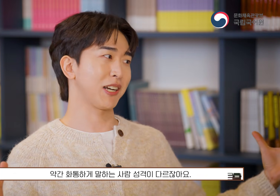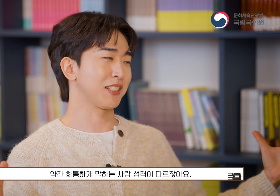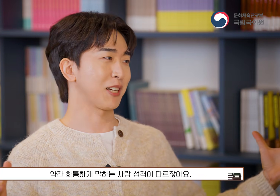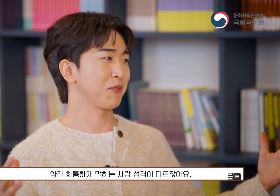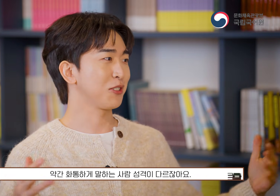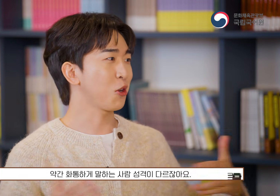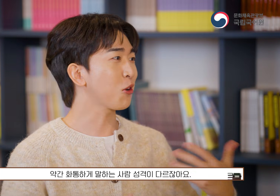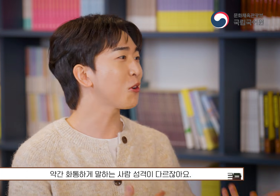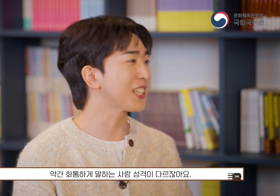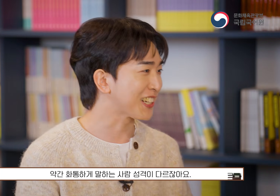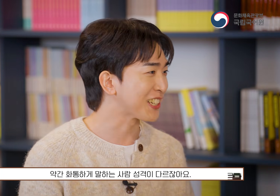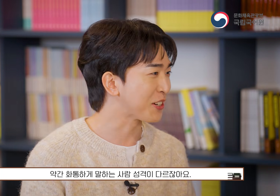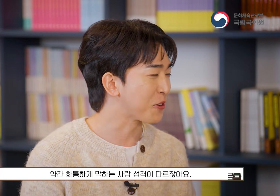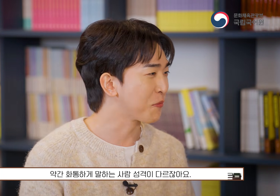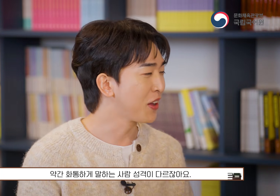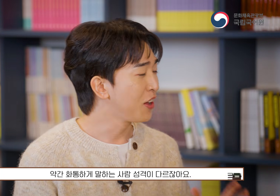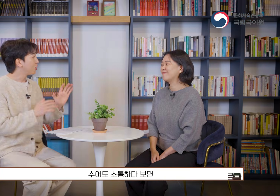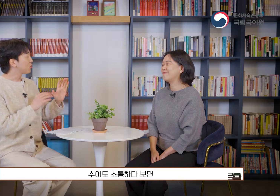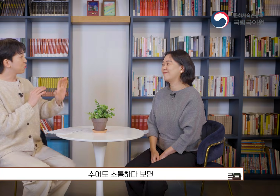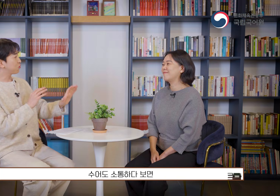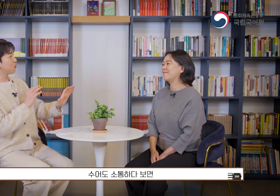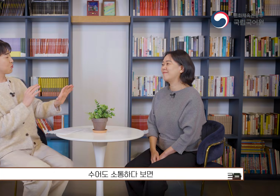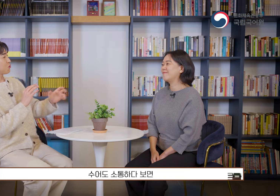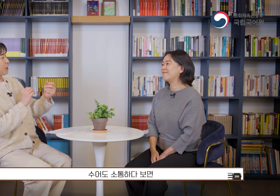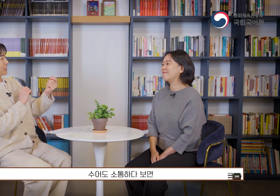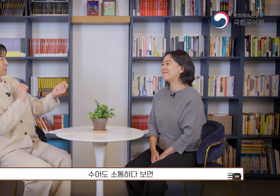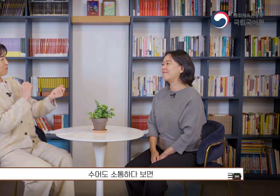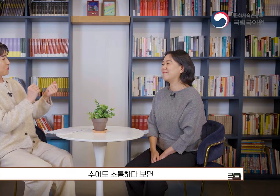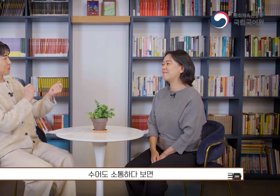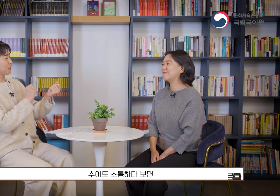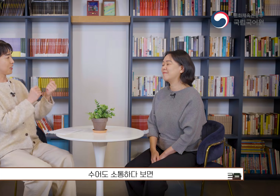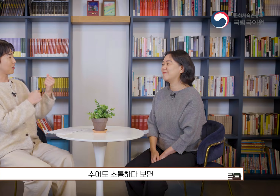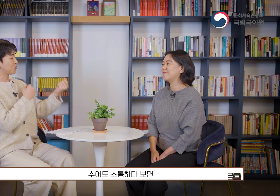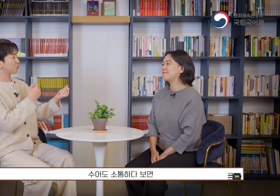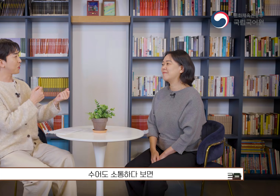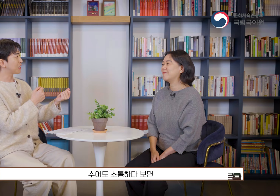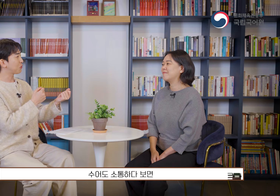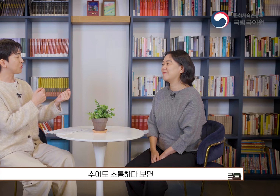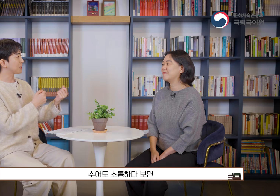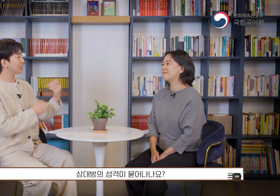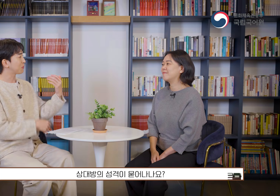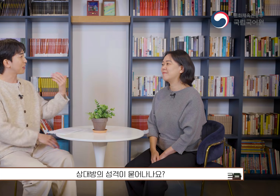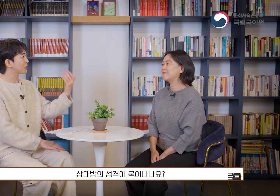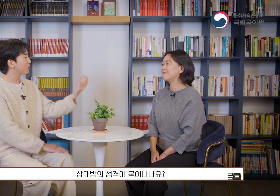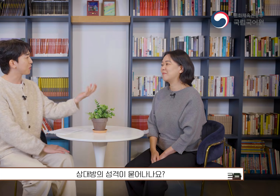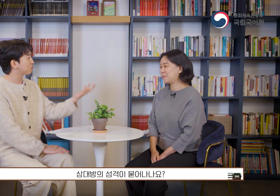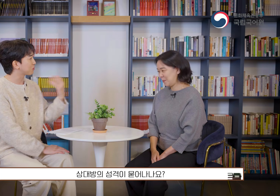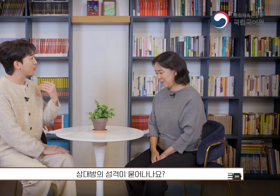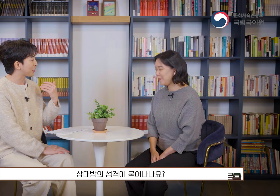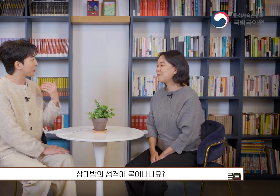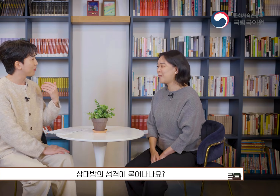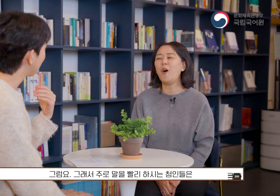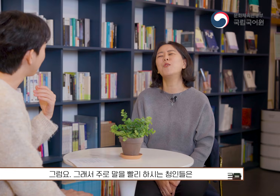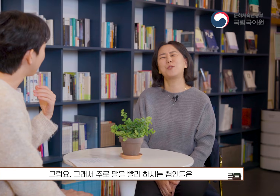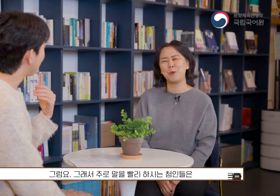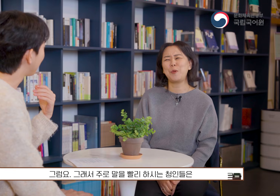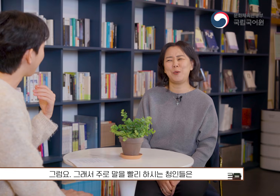사람, 성격이 다르잖아요. 수어도 하시는 분들이 이렇게 소통하다 보면 상대방의 성격이 묻어나나요? 그럼요. 아,